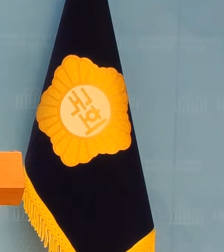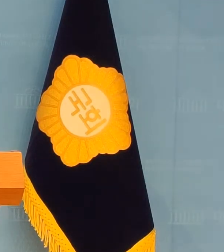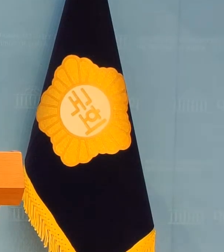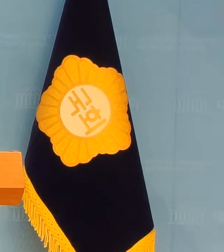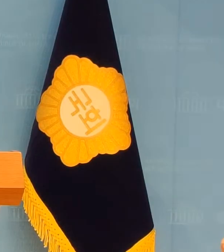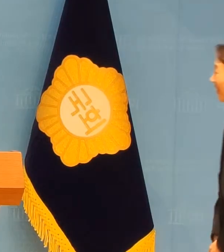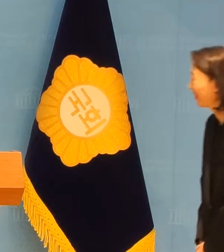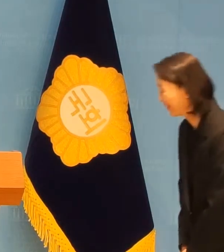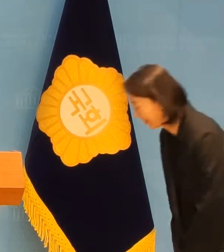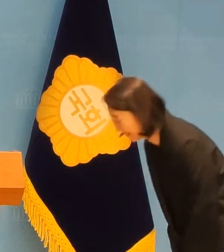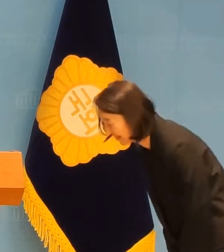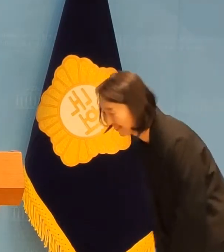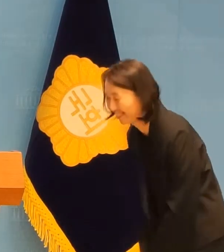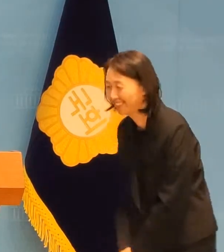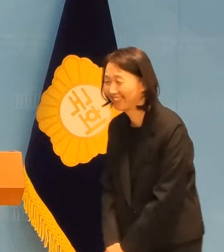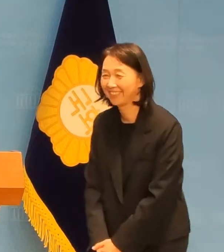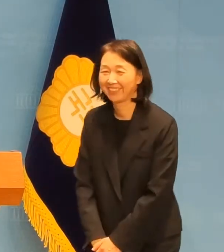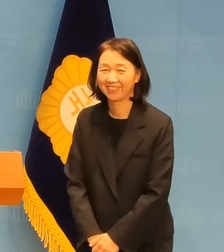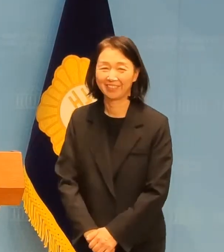어제 이어서 뵙네요.